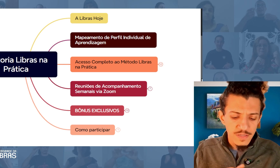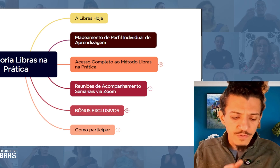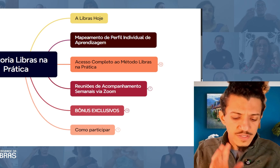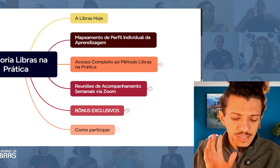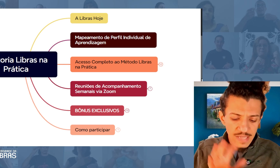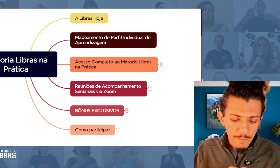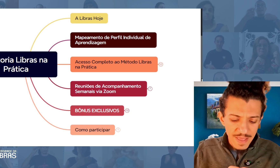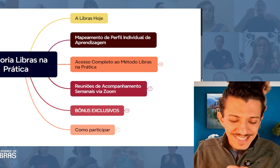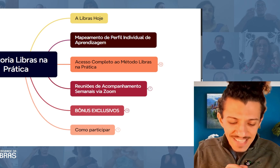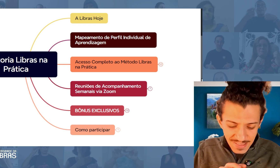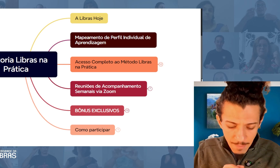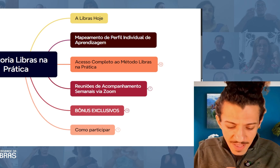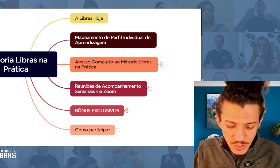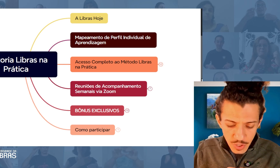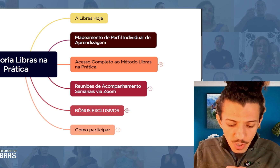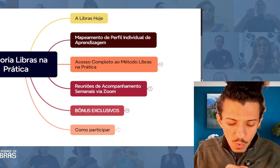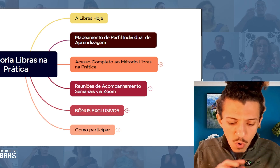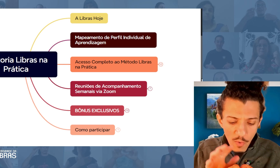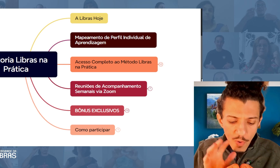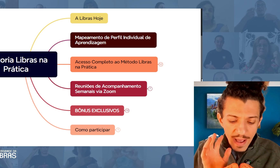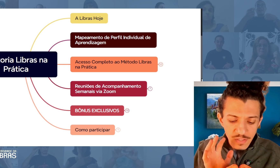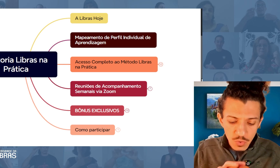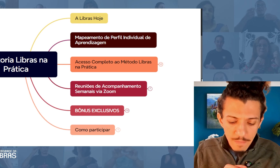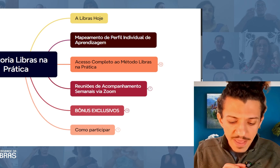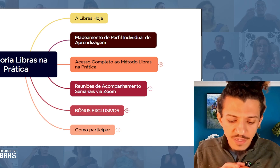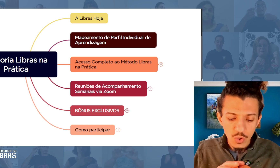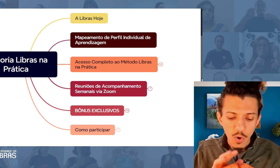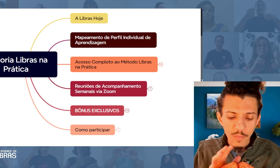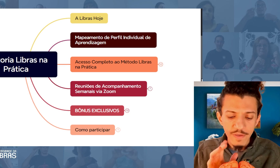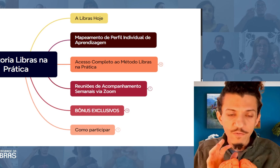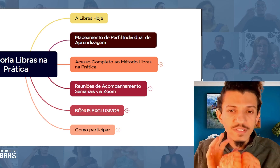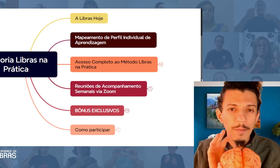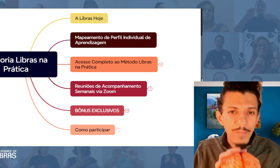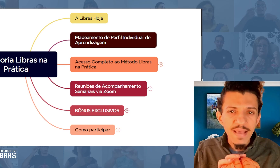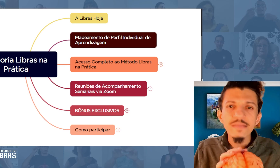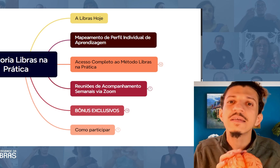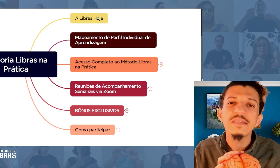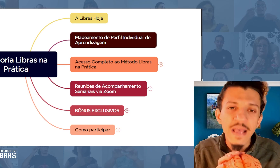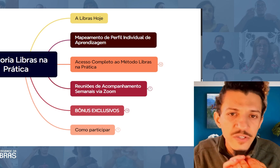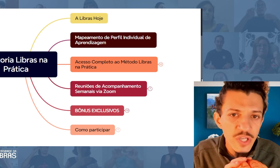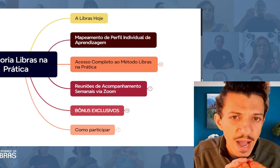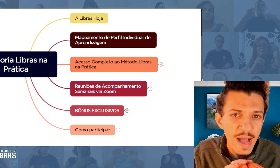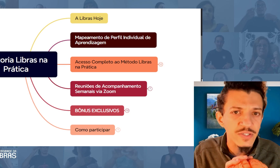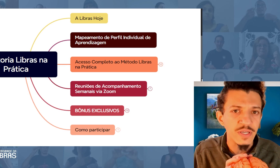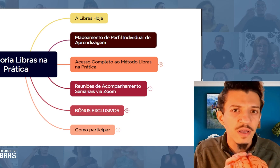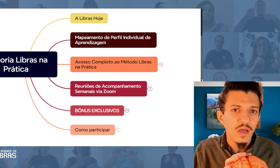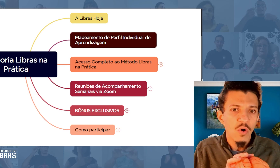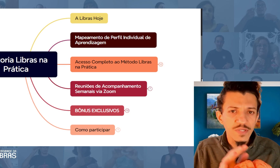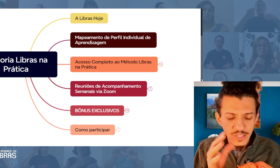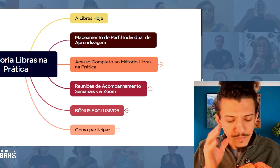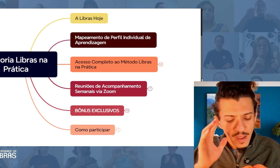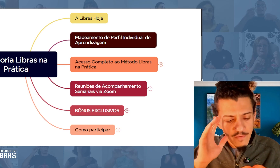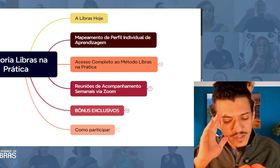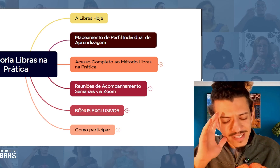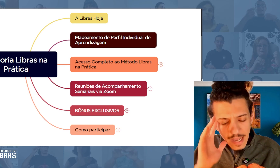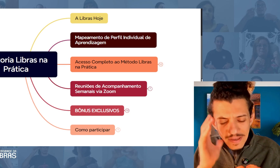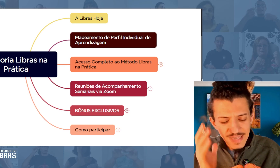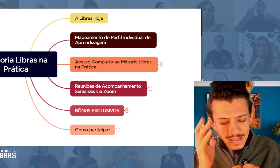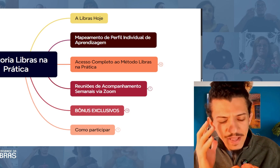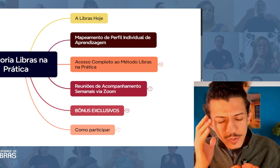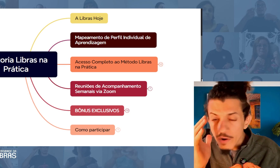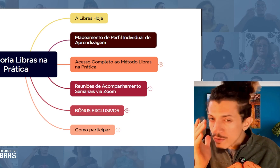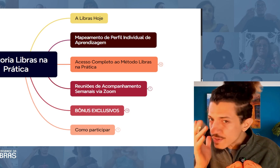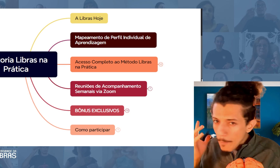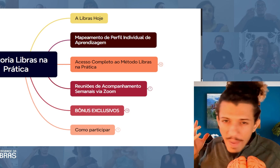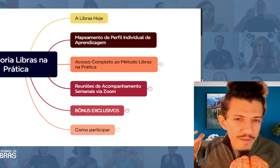se você sabe exatamente como é a sua mente, como que você pensa, sente e age, ou seja, você sabe